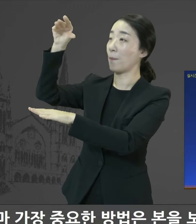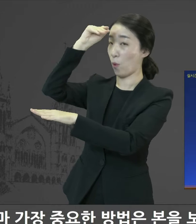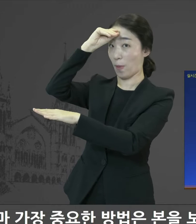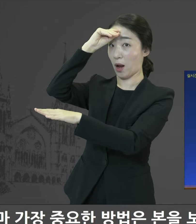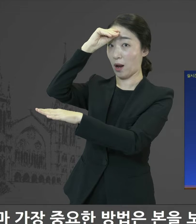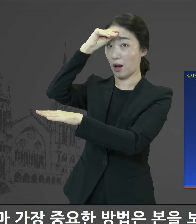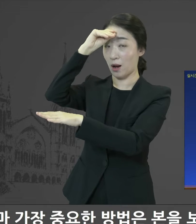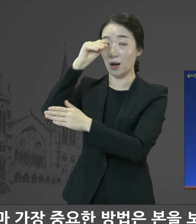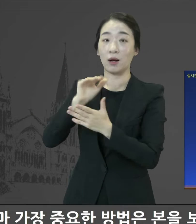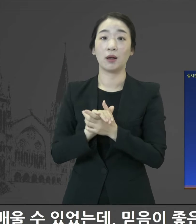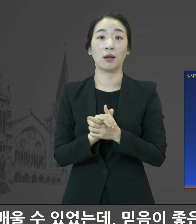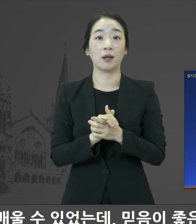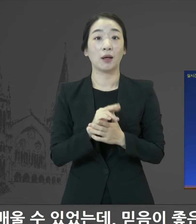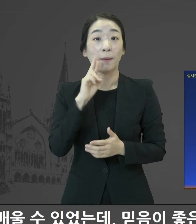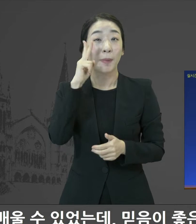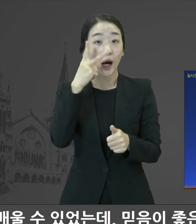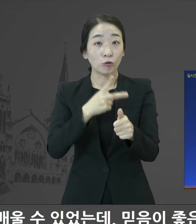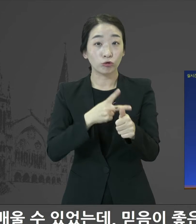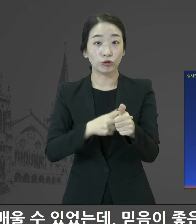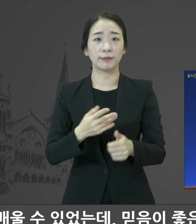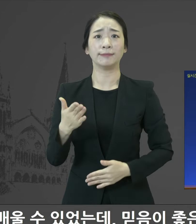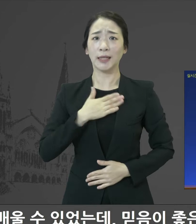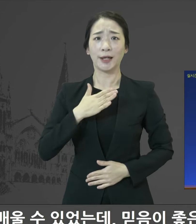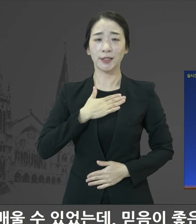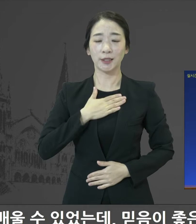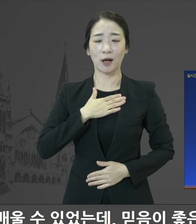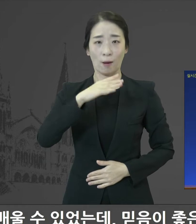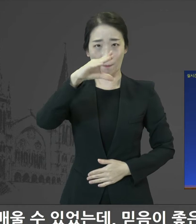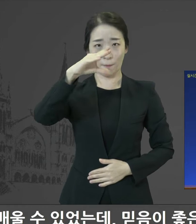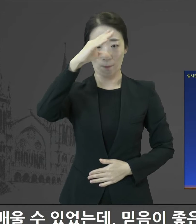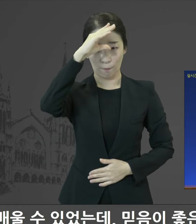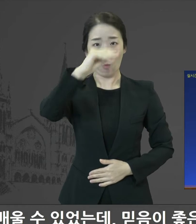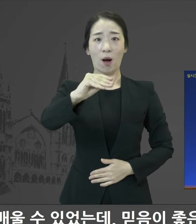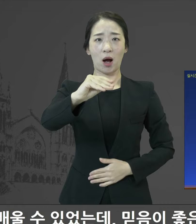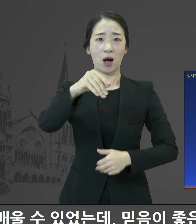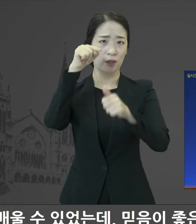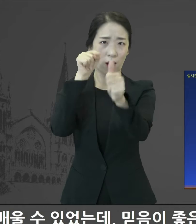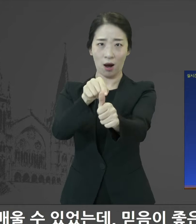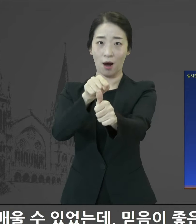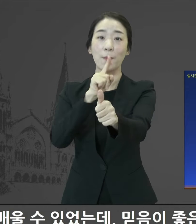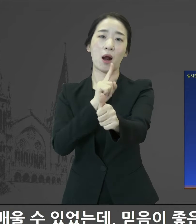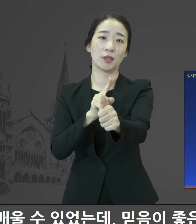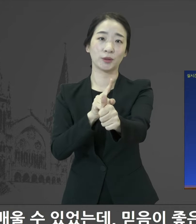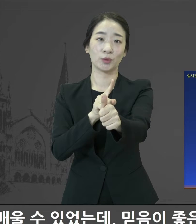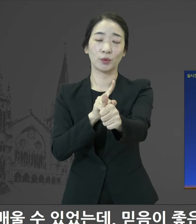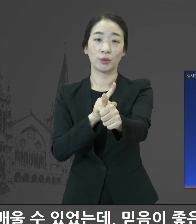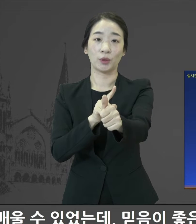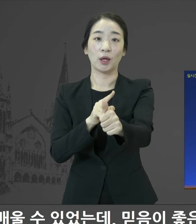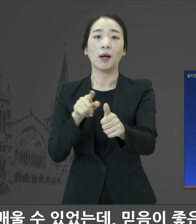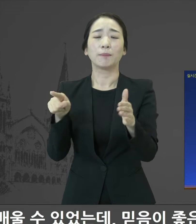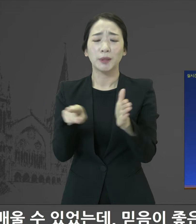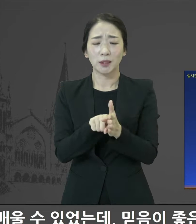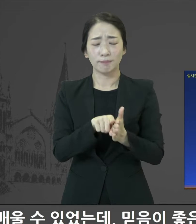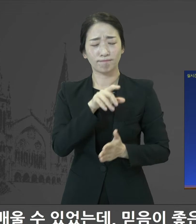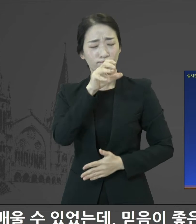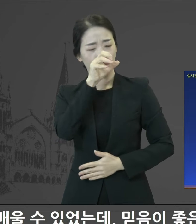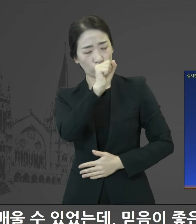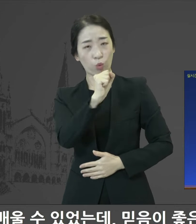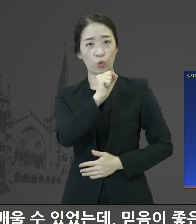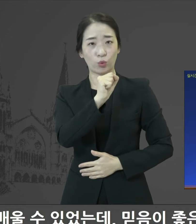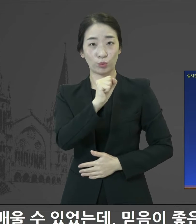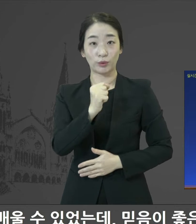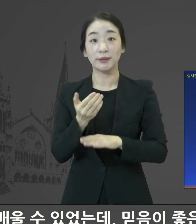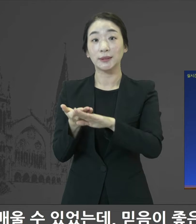심지어 바울은 나를 본받으라 이렇게까지 얘기를 하거든요. 그러니까 믿음이 좋은 선배들을 본받는 것은